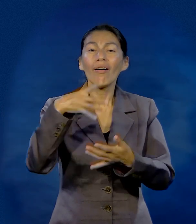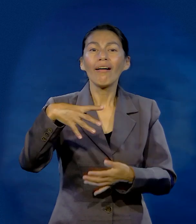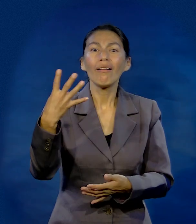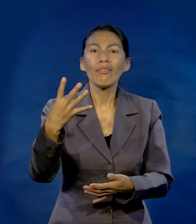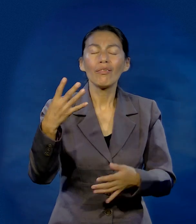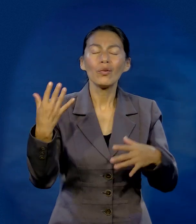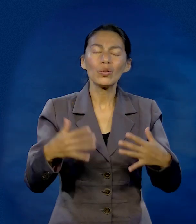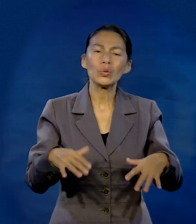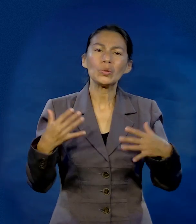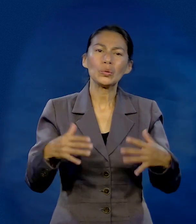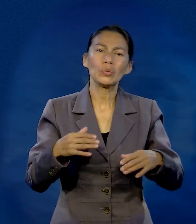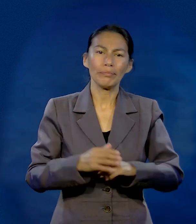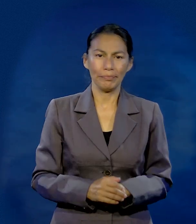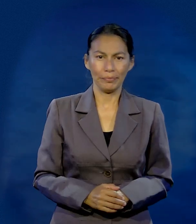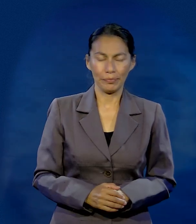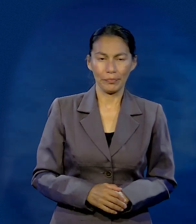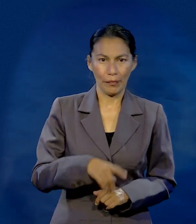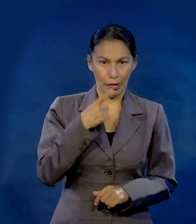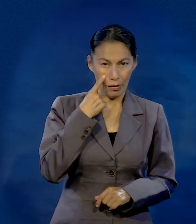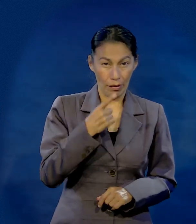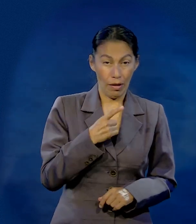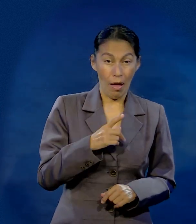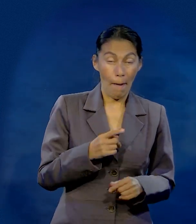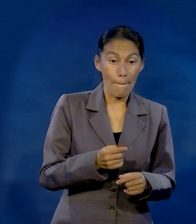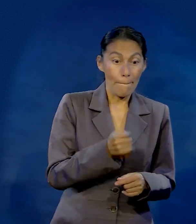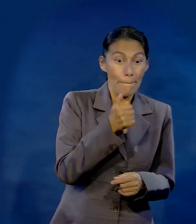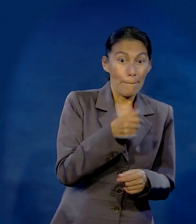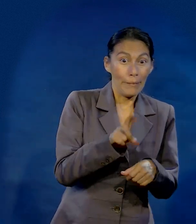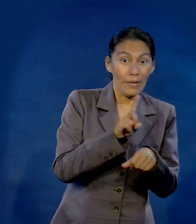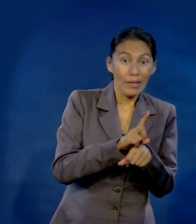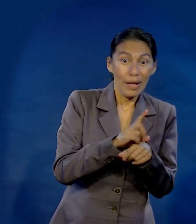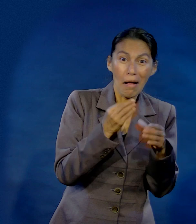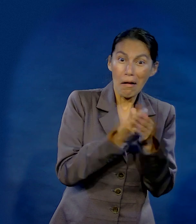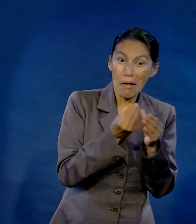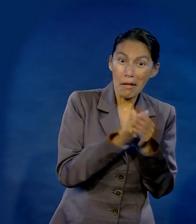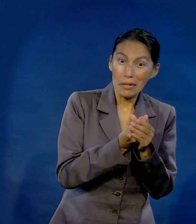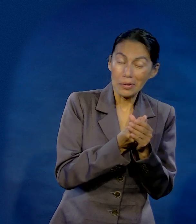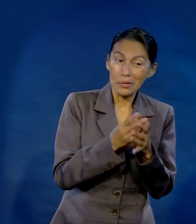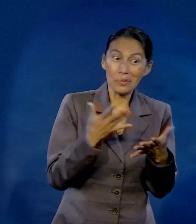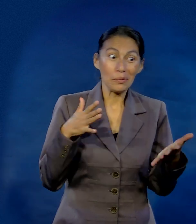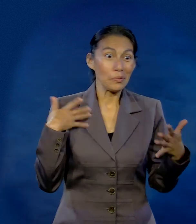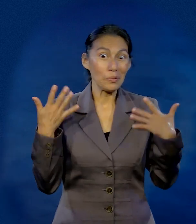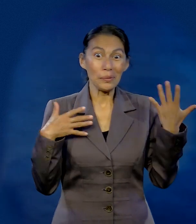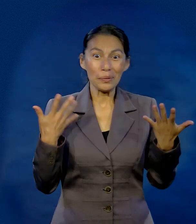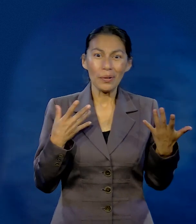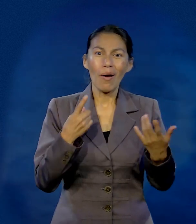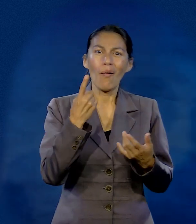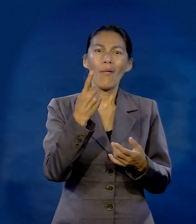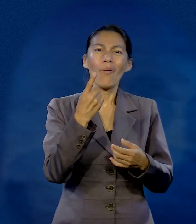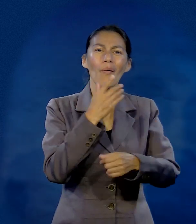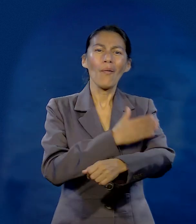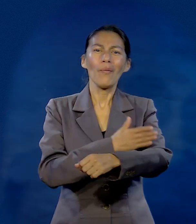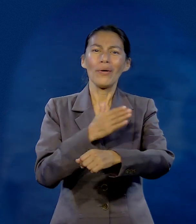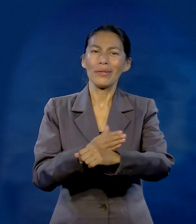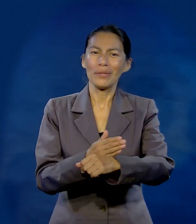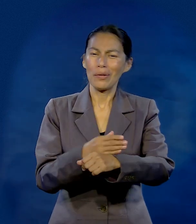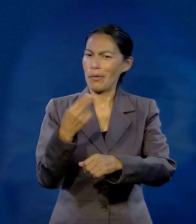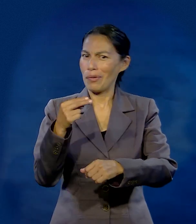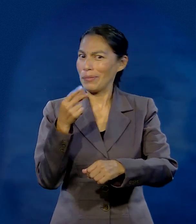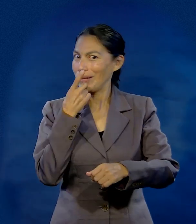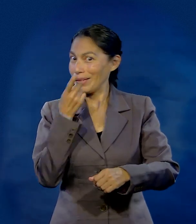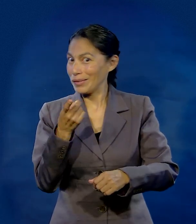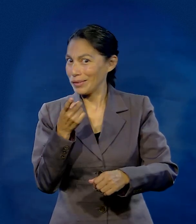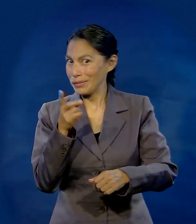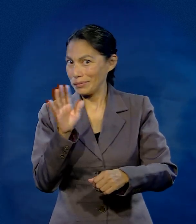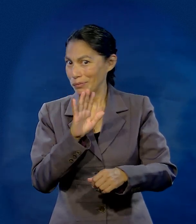14 Algo pasó en el camino Muy interesante pero el primer día de clases fue Todavía mejor el